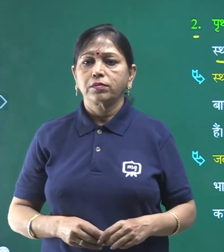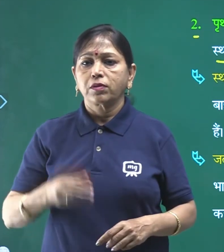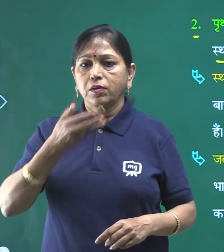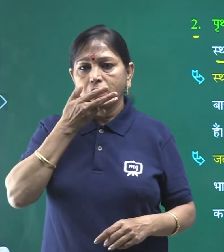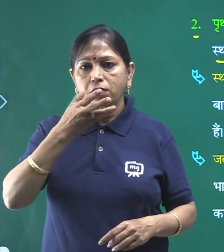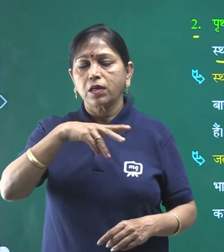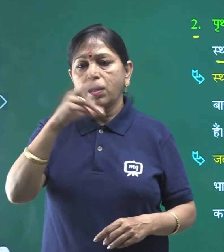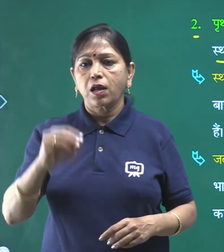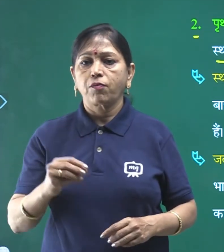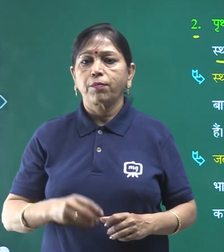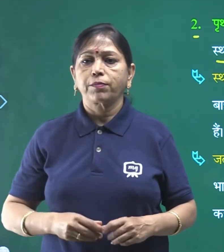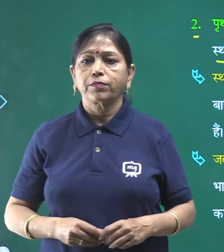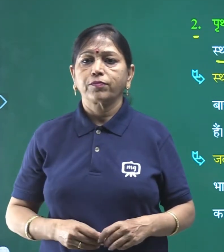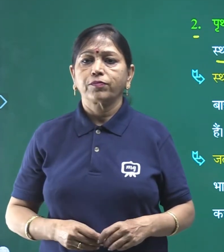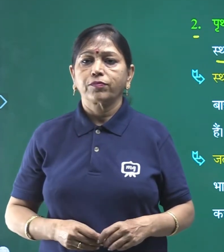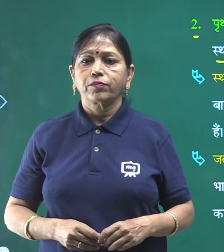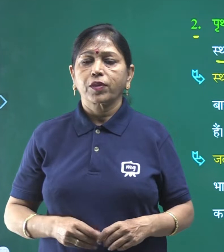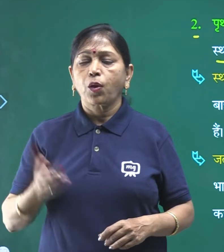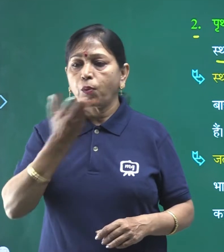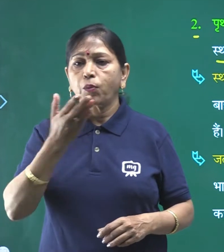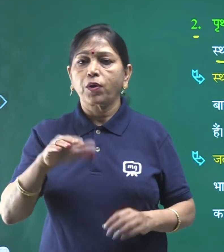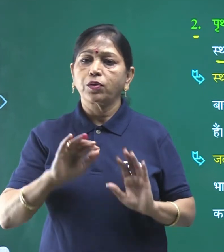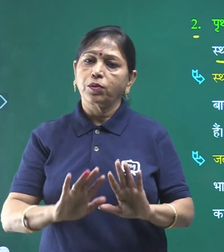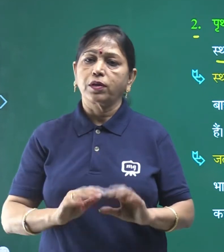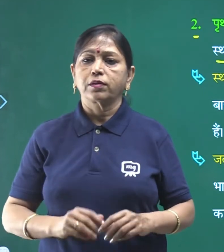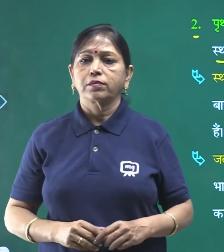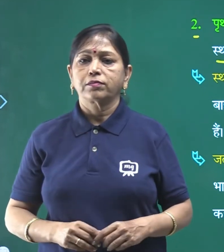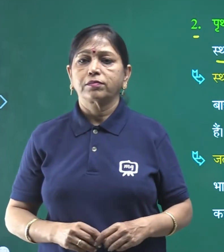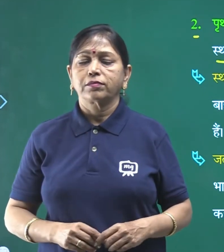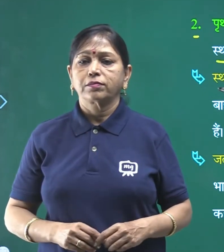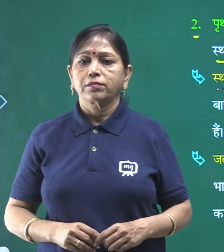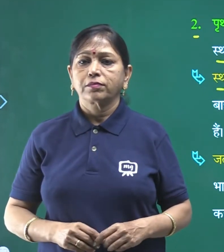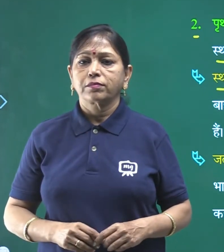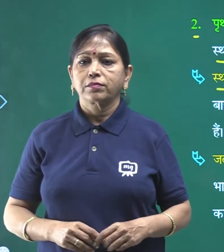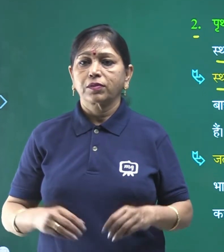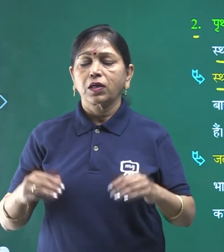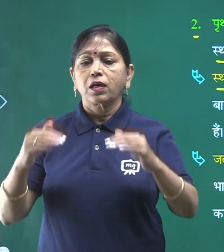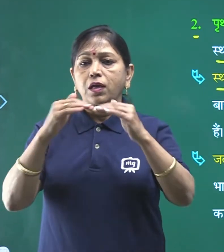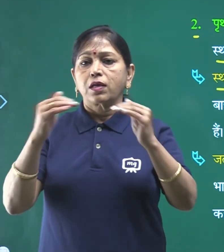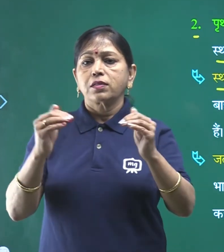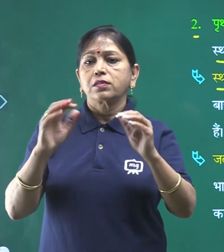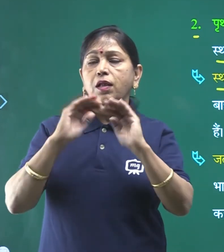को जल एवं वायु है कि स्थलमंडल